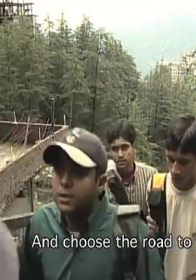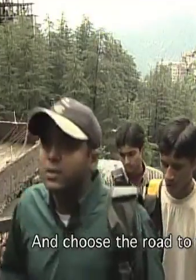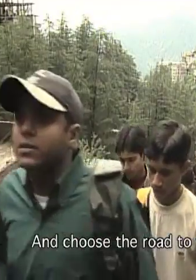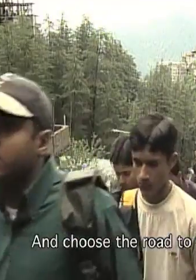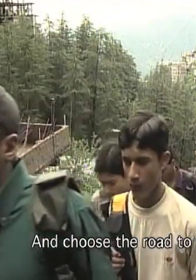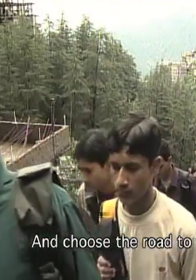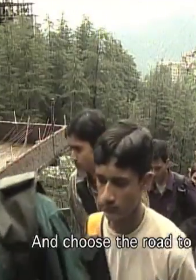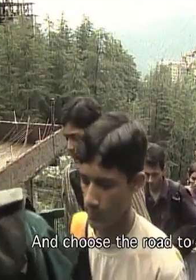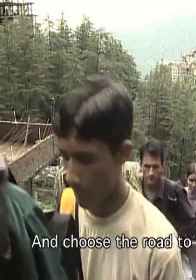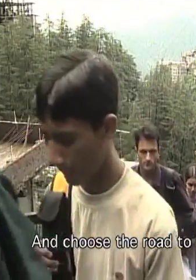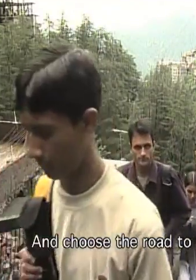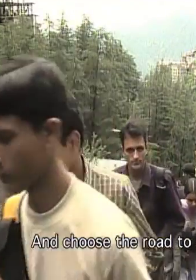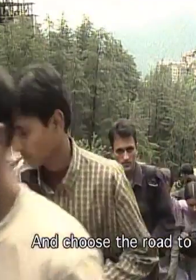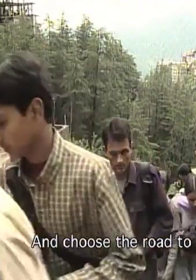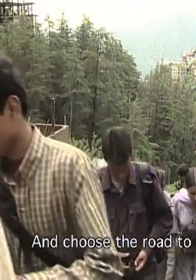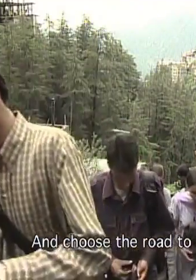रास्ता स्वयं चुने।